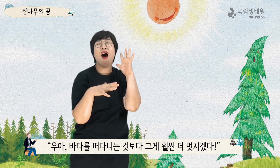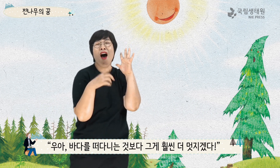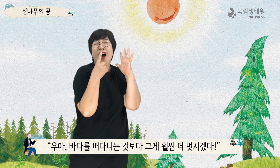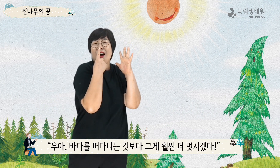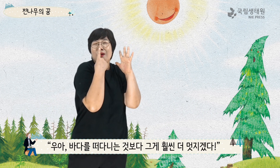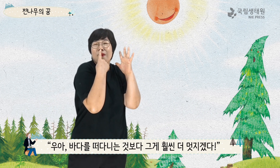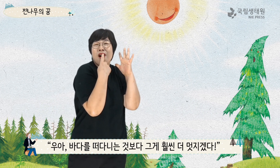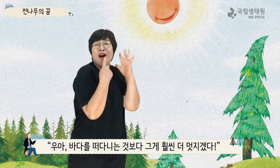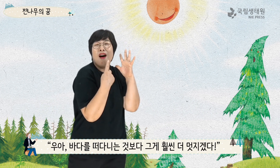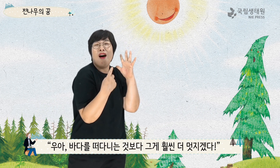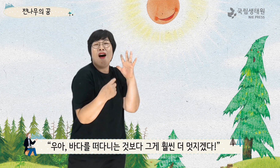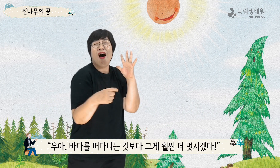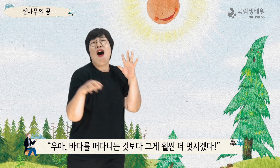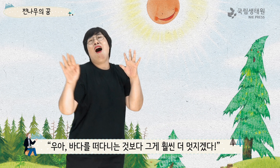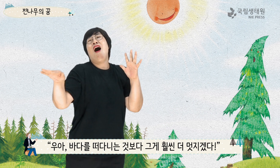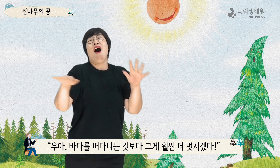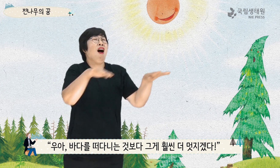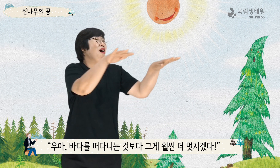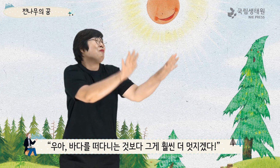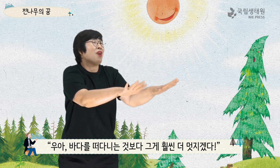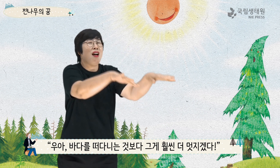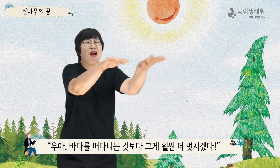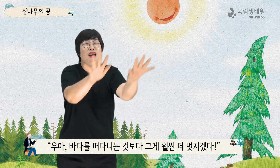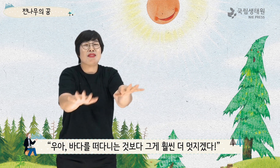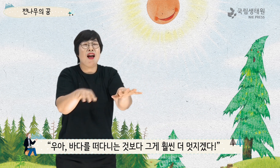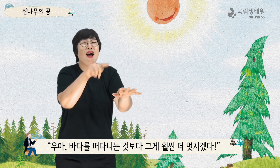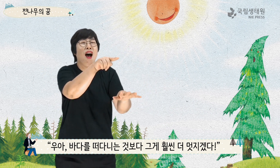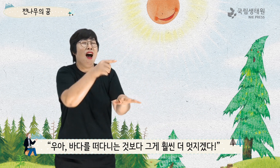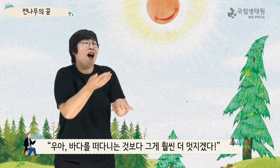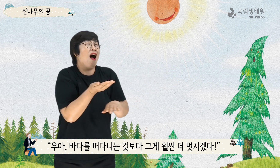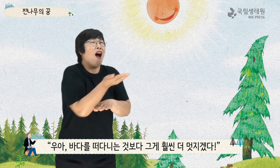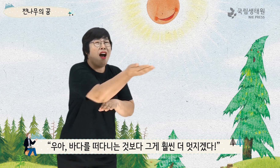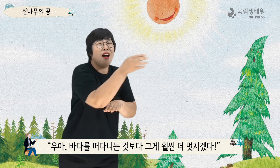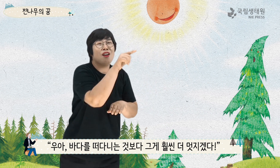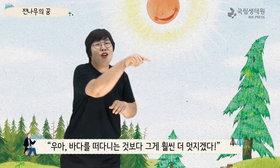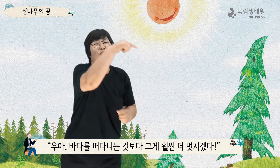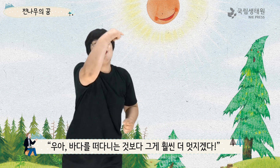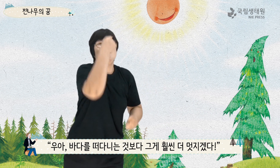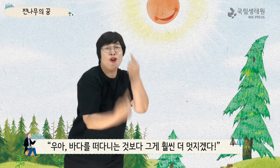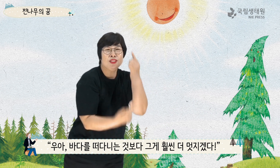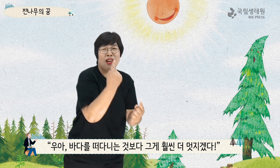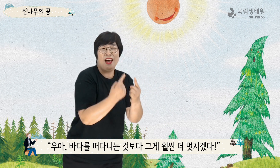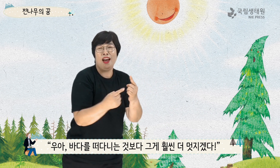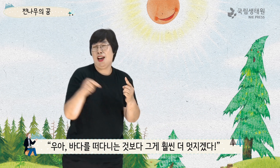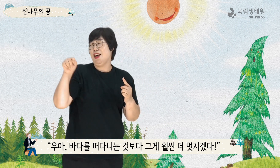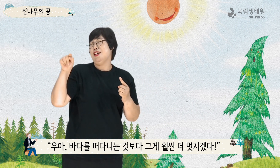우와, 바다를 떠다니는 것보다 그게 훨씬 더 멋지겠다.